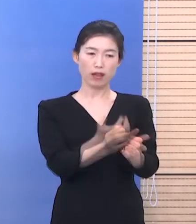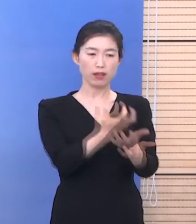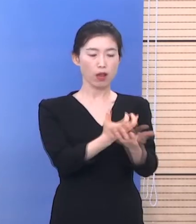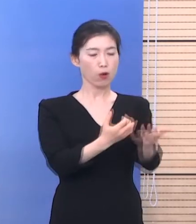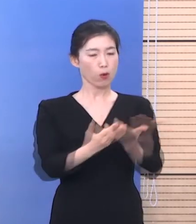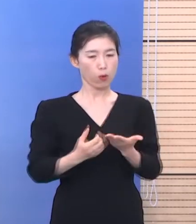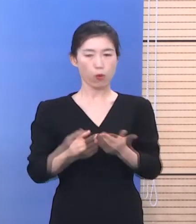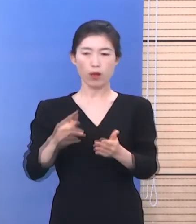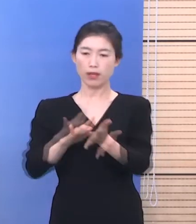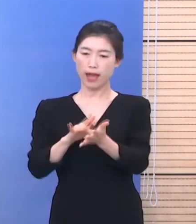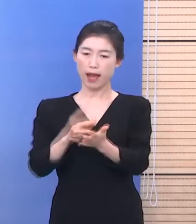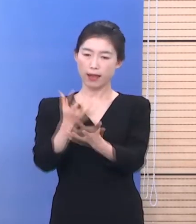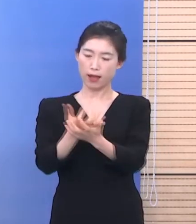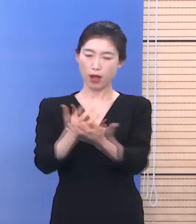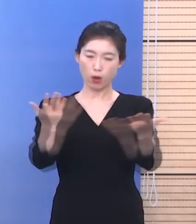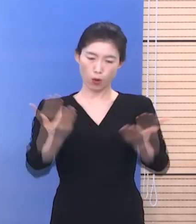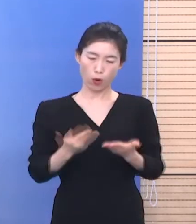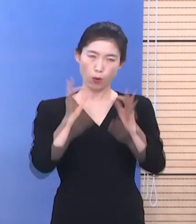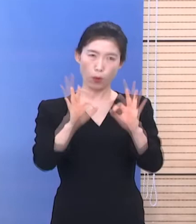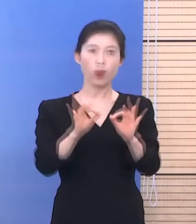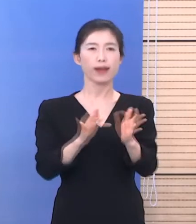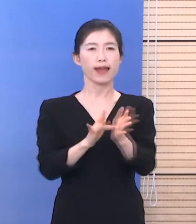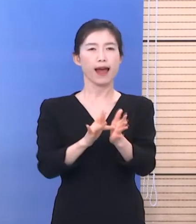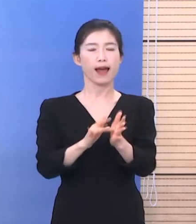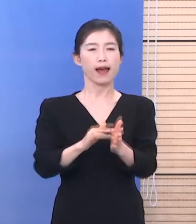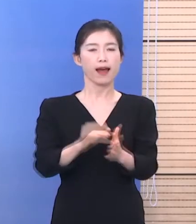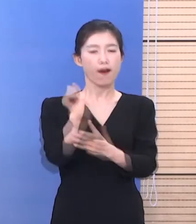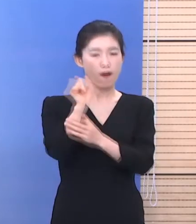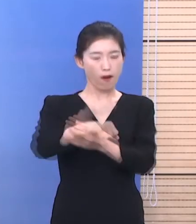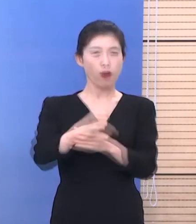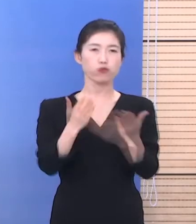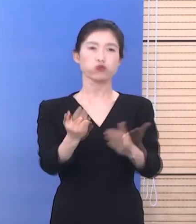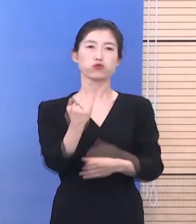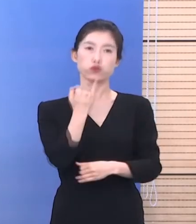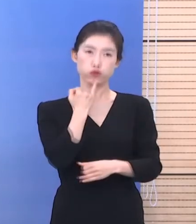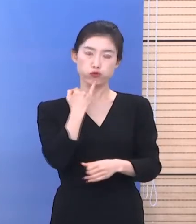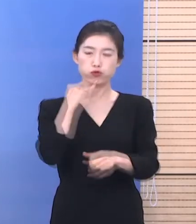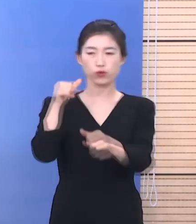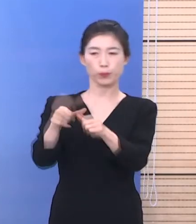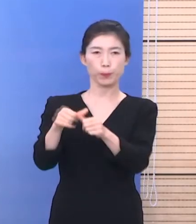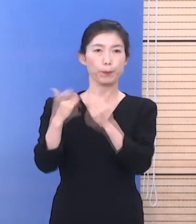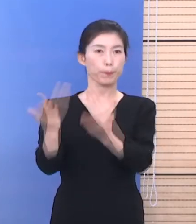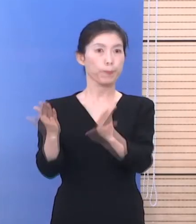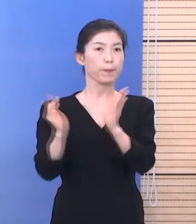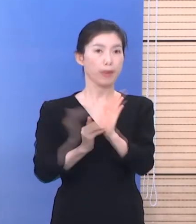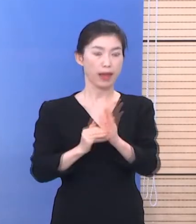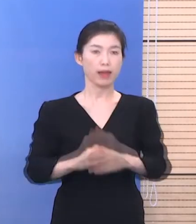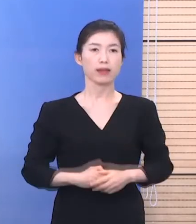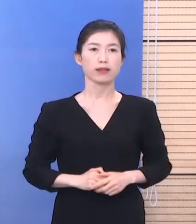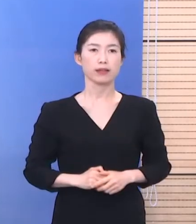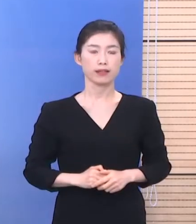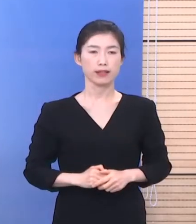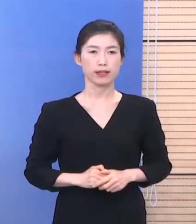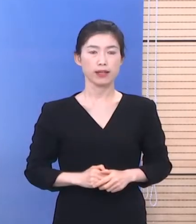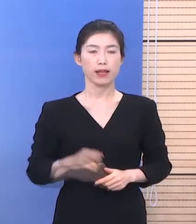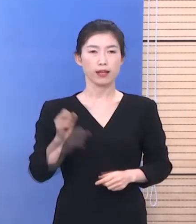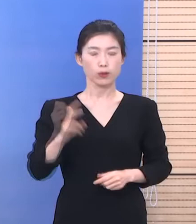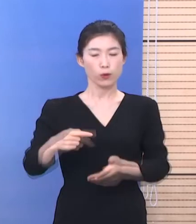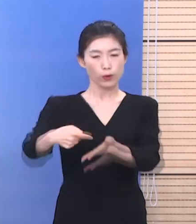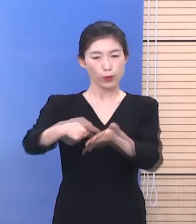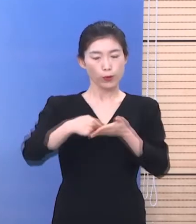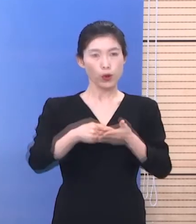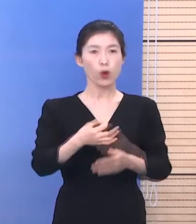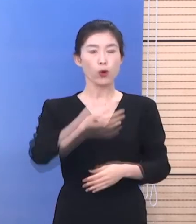때 품목 허가할 수 있을 것으로 자문을 했습니다. 또한 그 신청